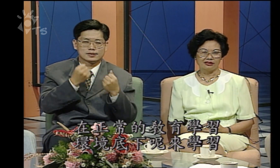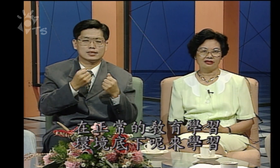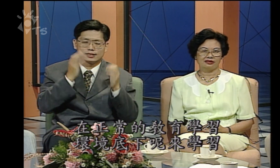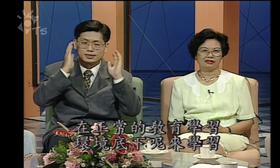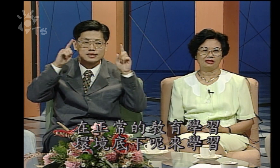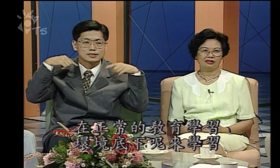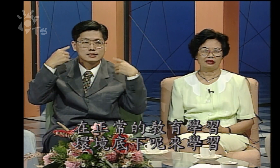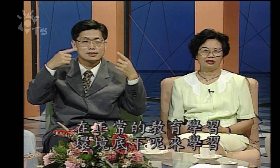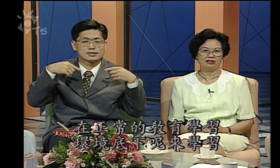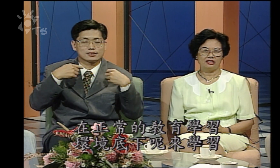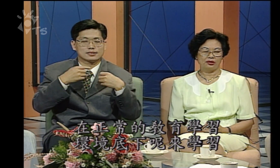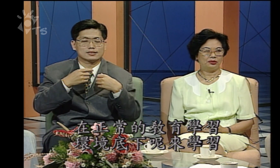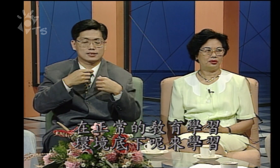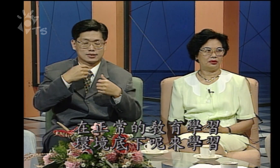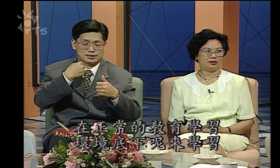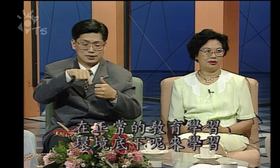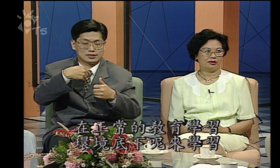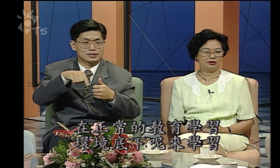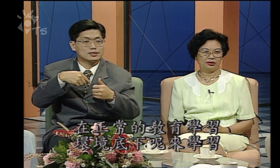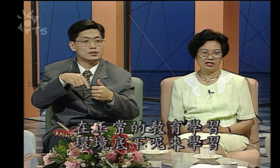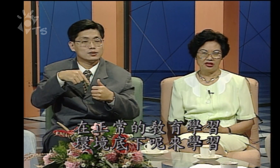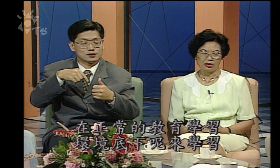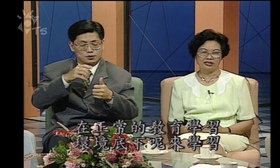的教育学习环境